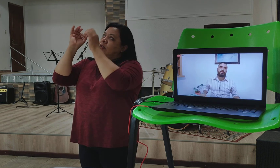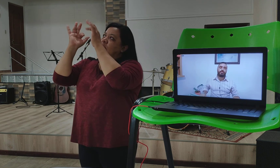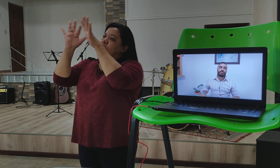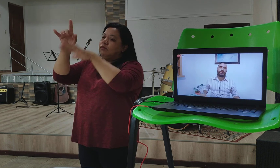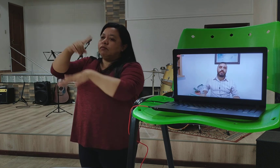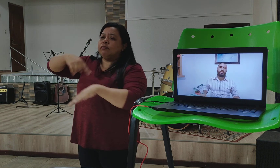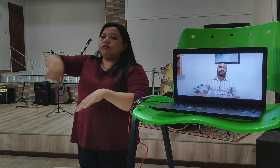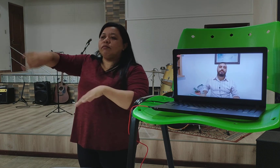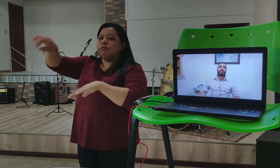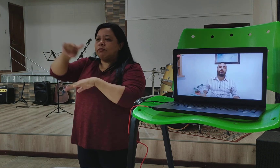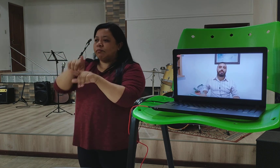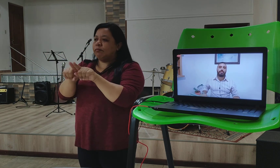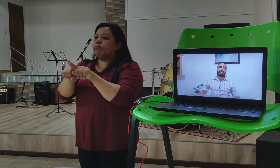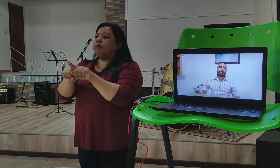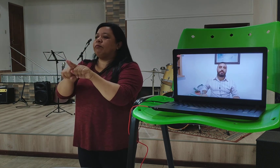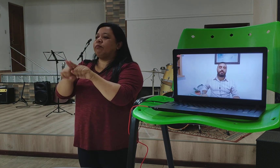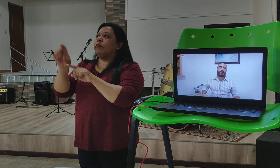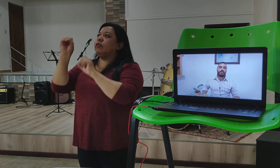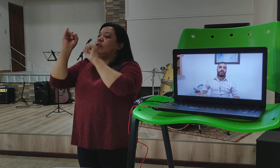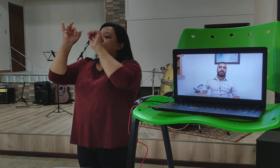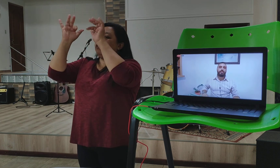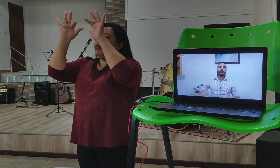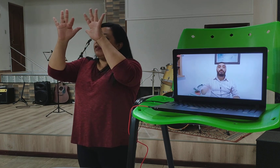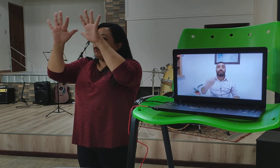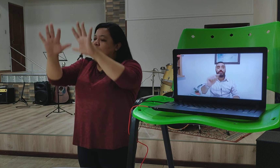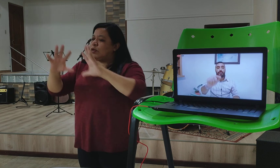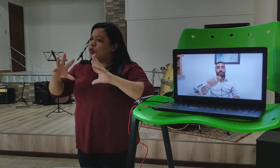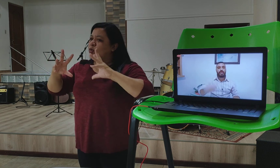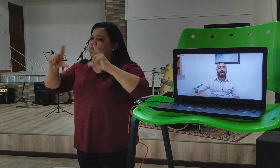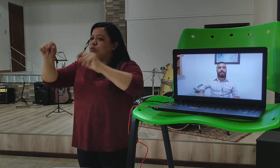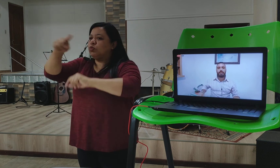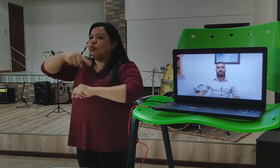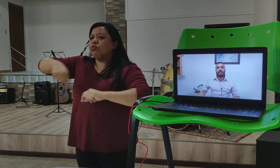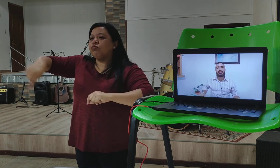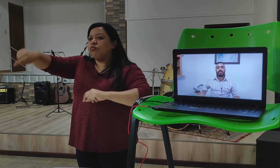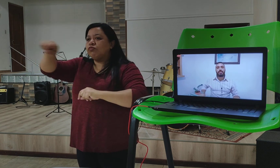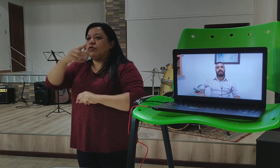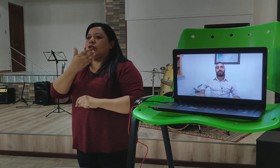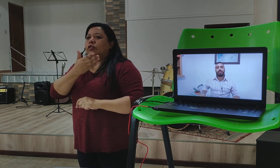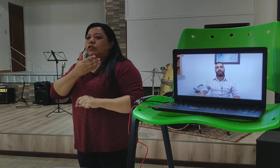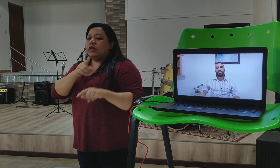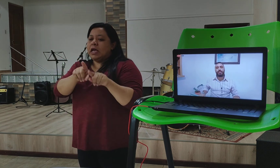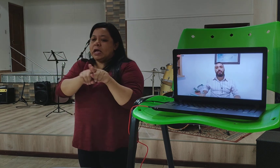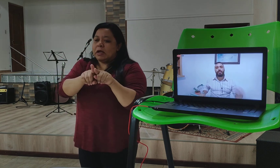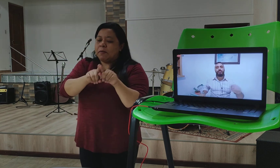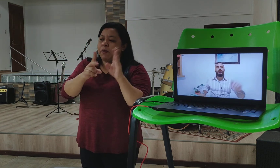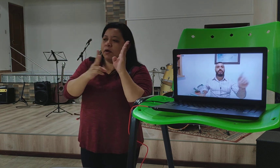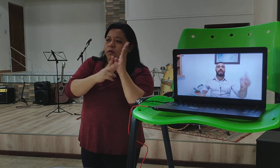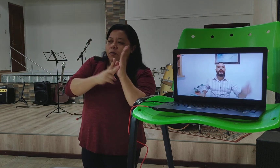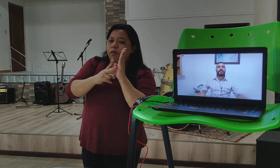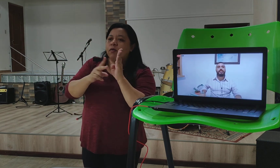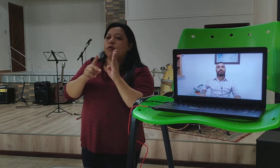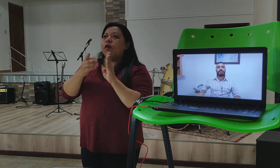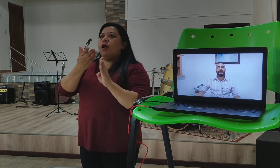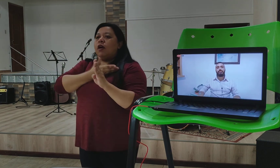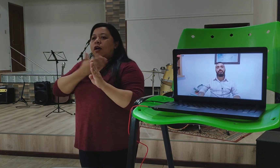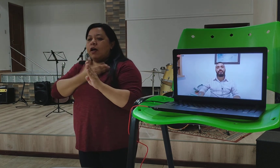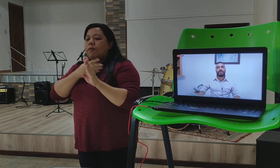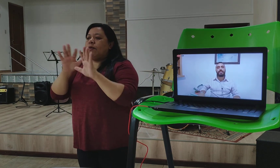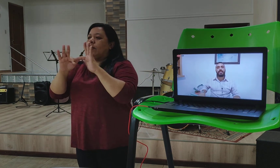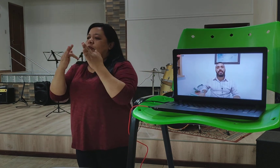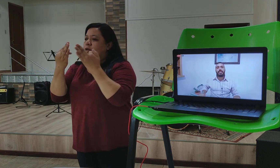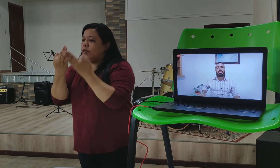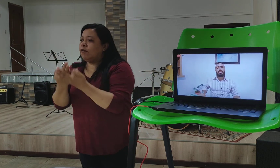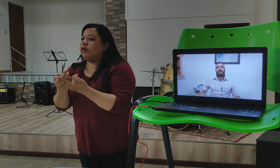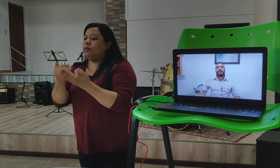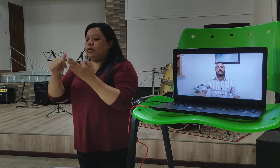vida, meu irmão. Que Deus abençoe a sua vida, minha irmã. Que Deus abençoe você que é amigo da Igreja Batista do Rio Verde, amigo de alguém que é da Igreja Batista do Rio